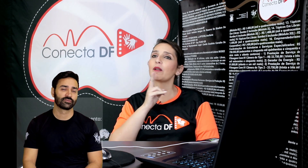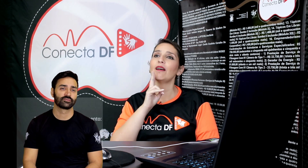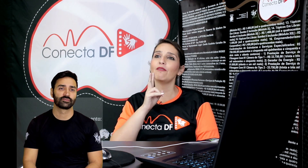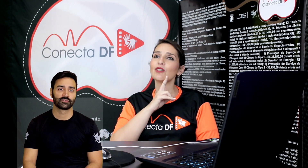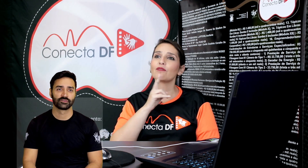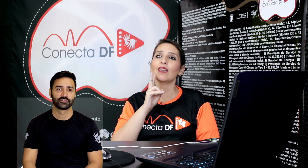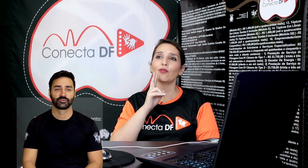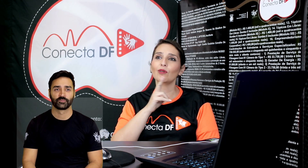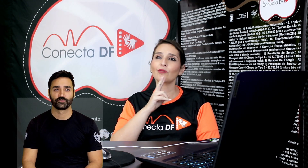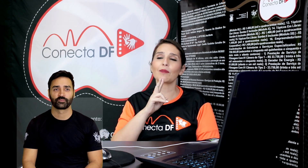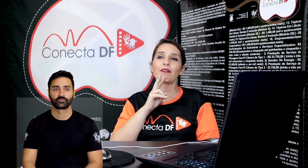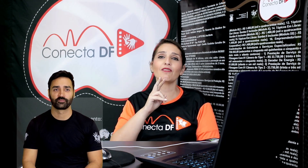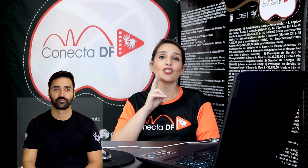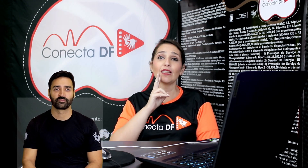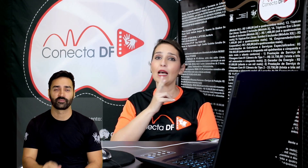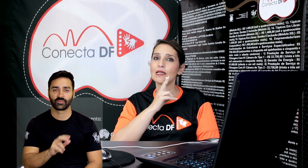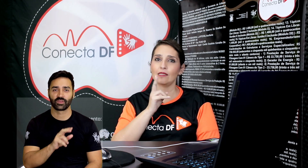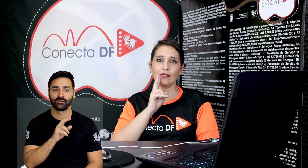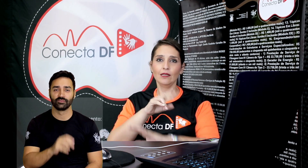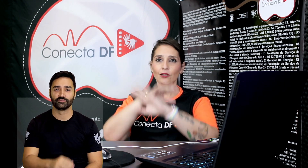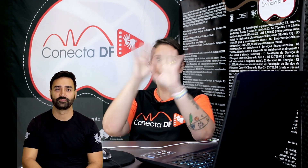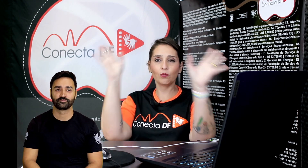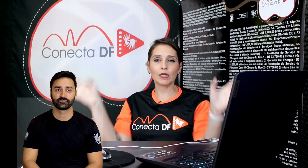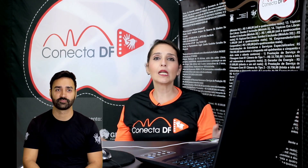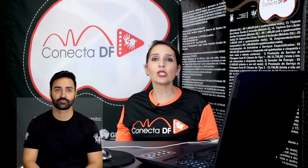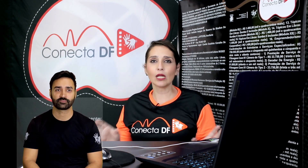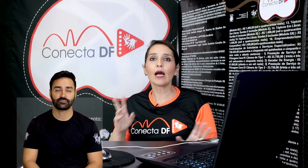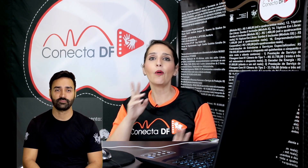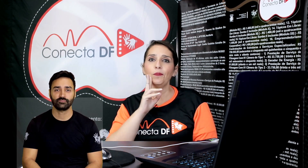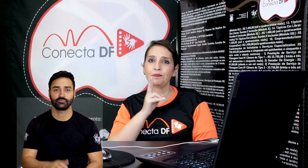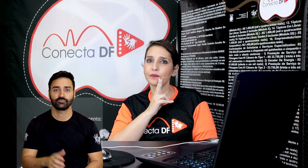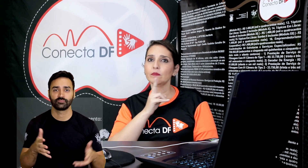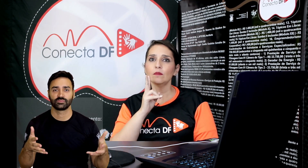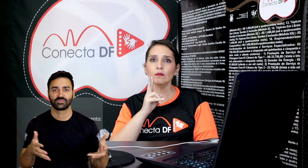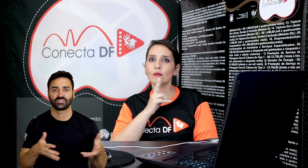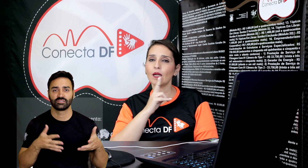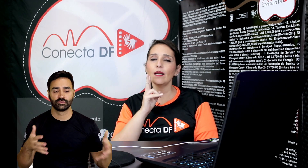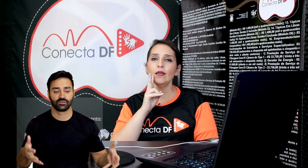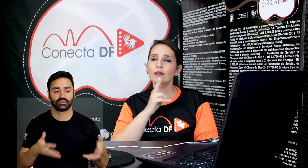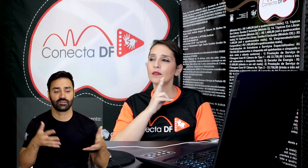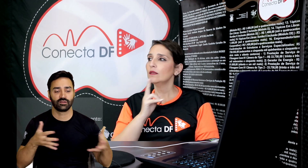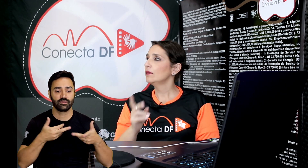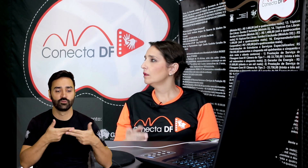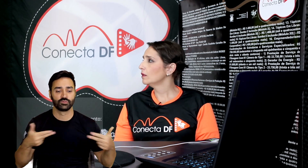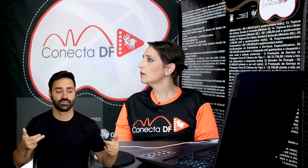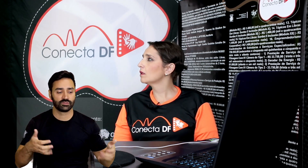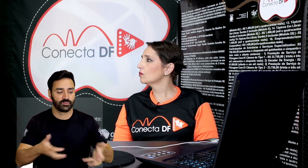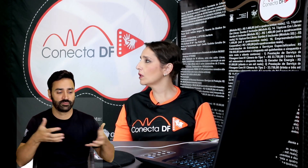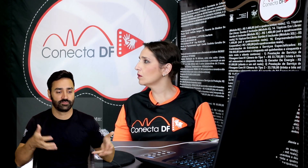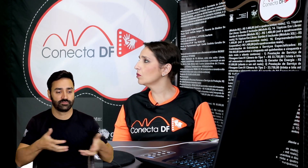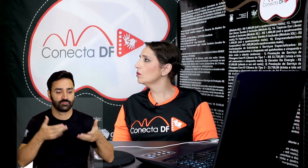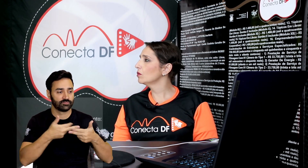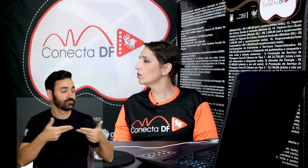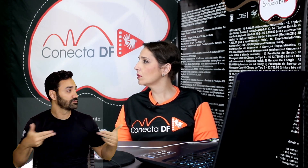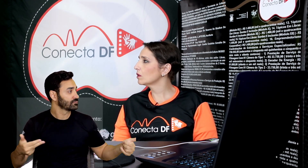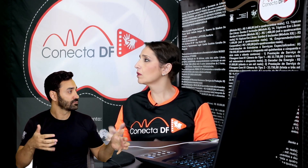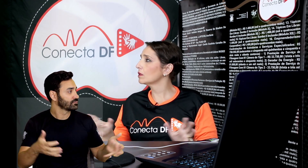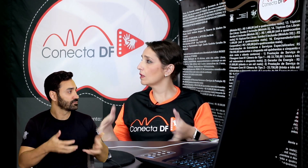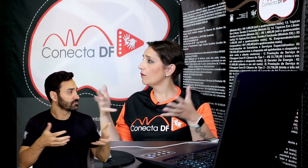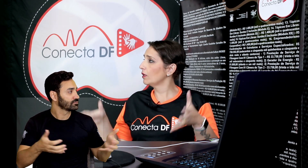mais para, ao invés de verdura, usa para vegetais, de maneira geral. Tá? Eram legumes, né? Então,